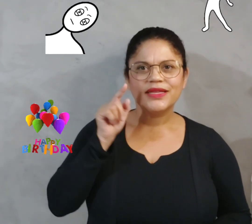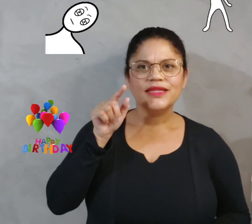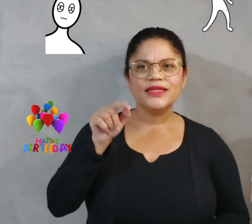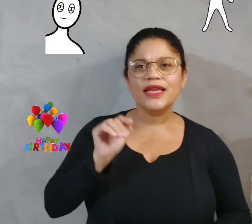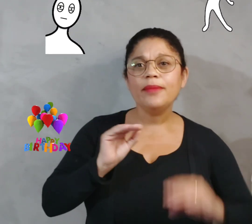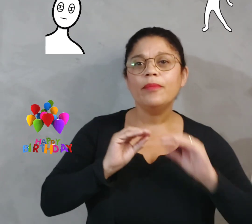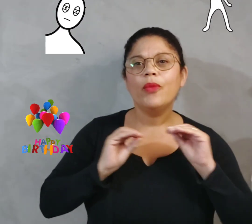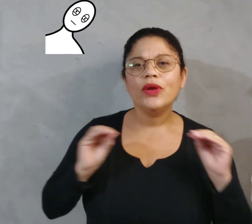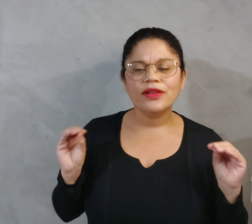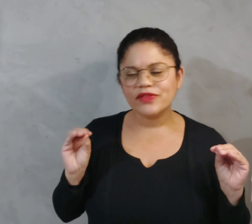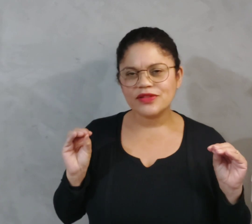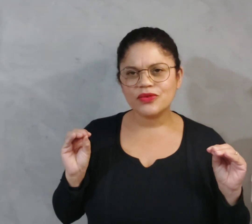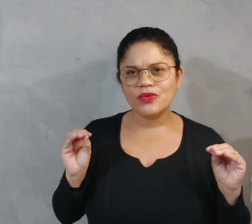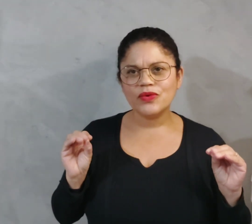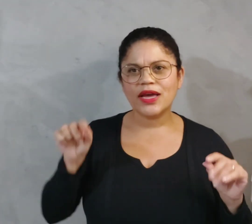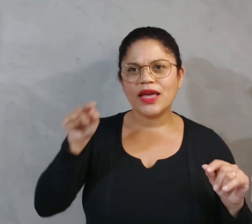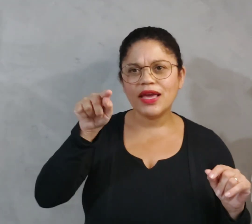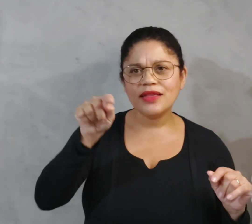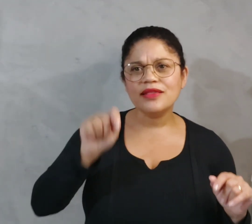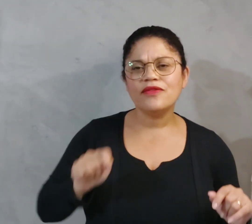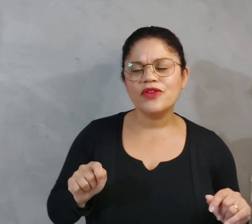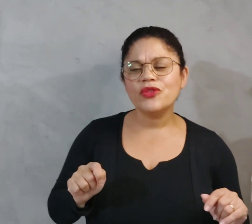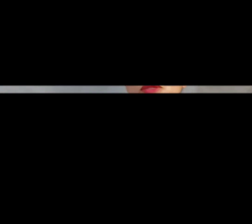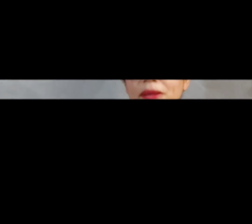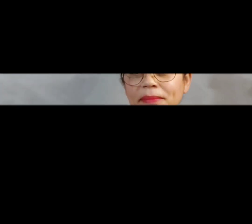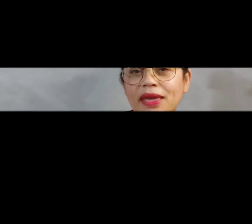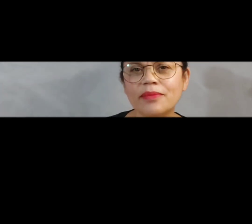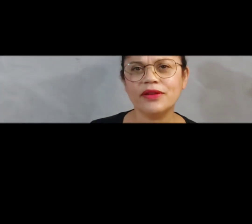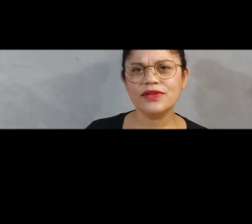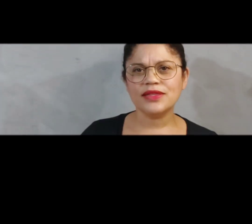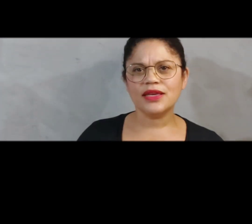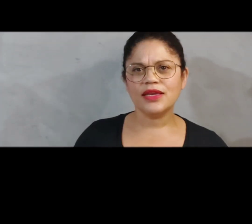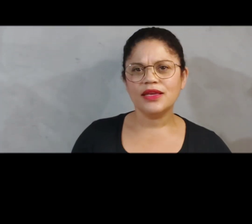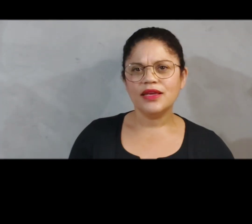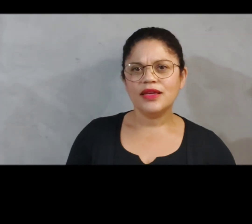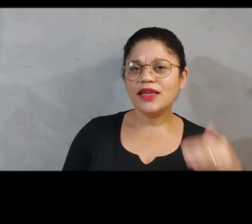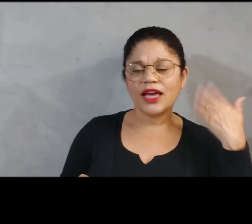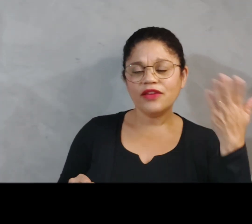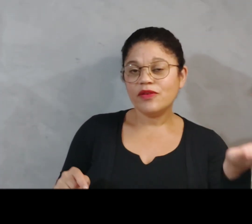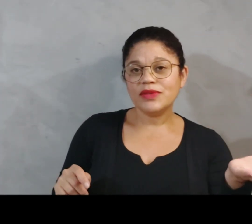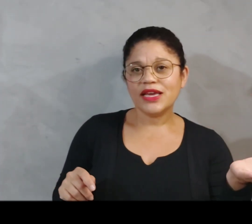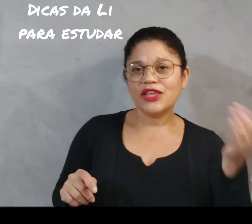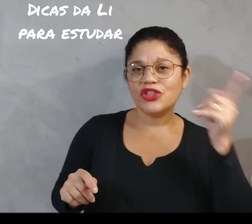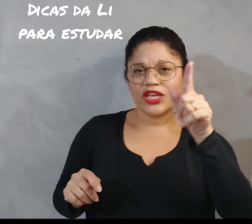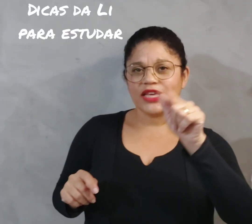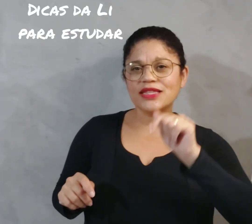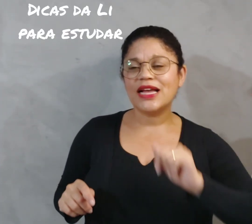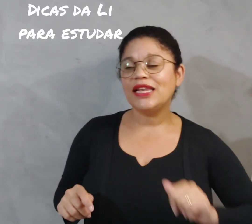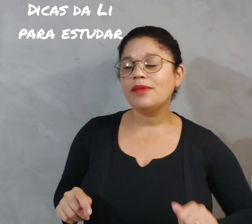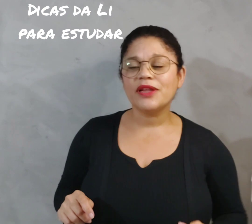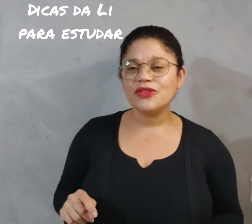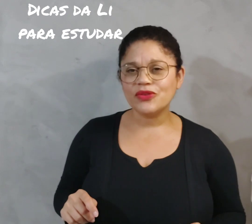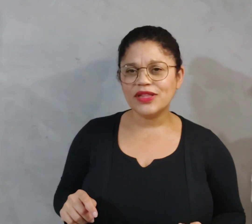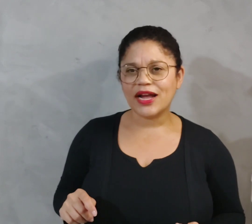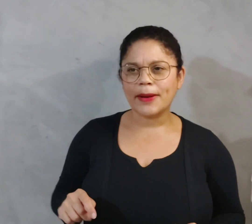Sem muita frescura, esse vídeo também é para você. E aí vamos aí, dicas dali para estudar.